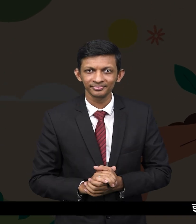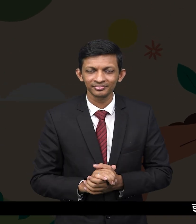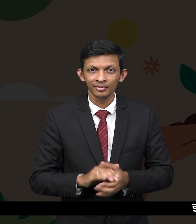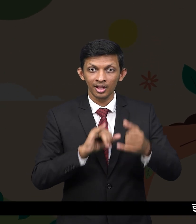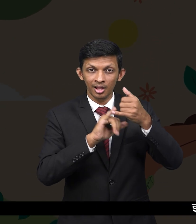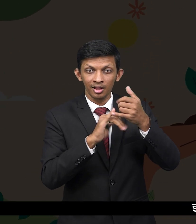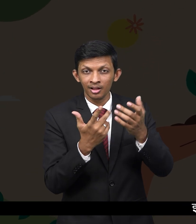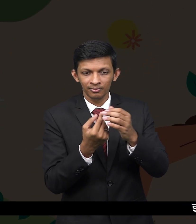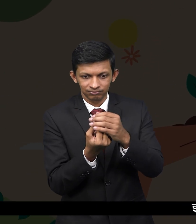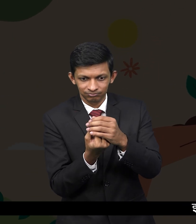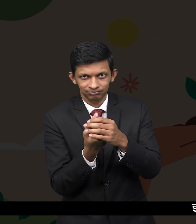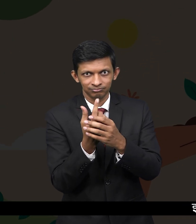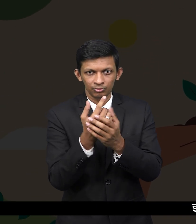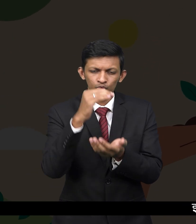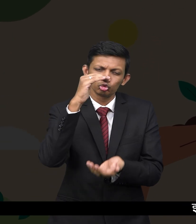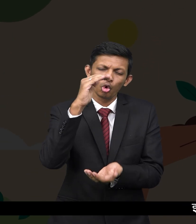झाड़ियां,